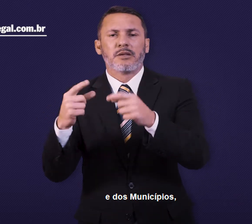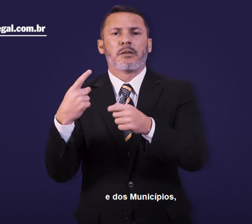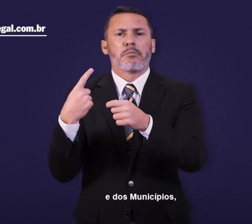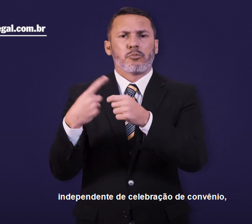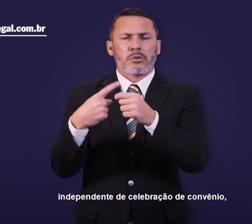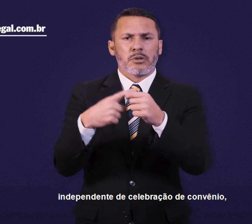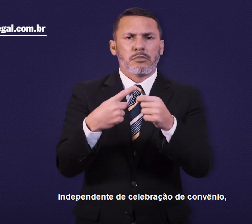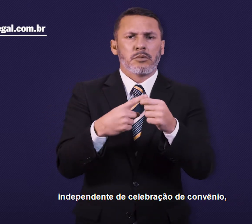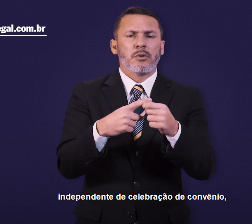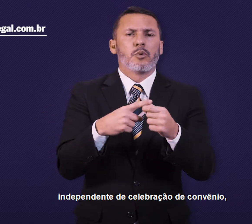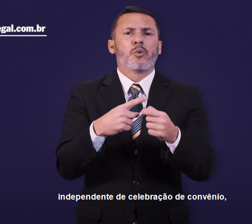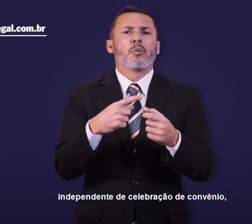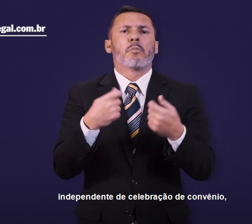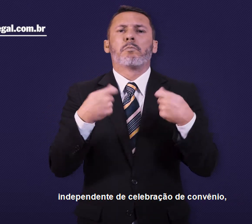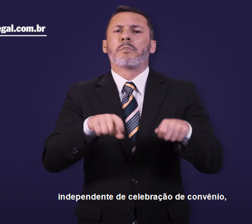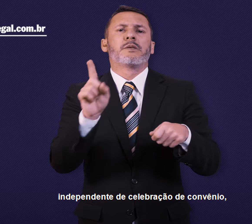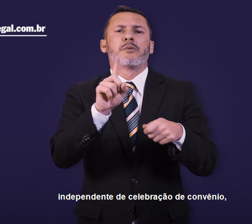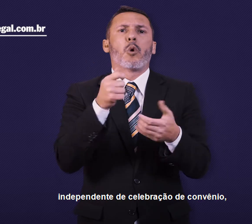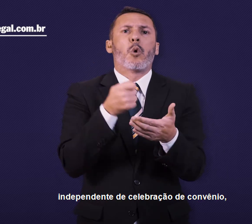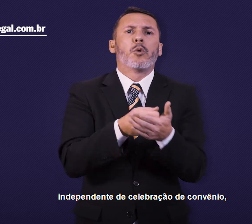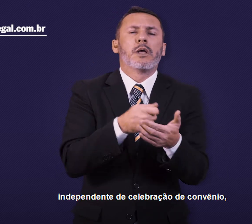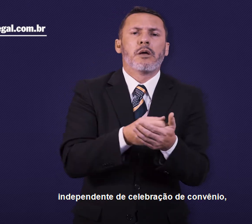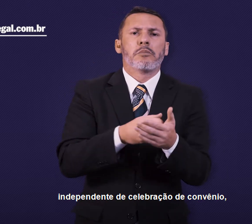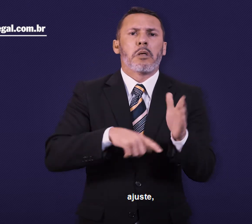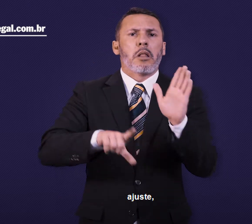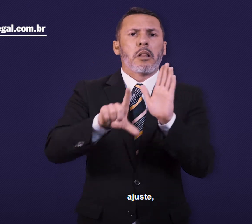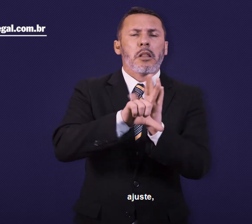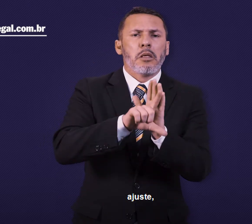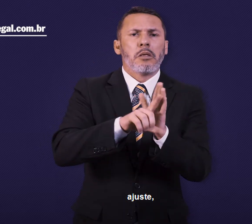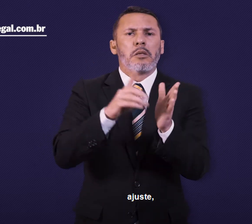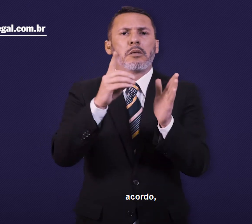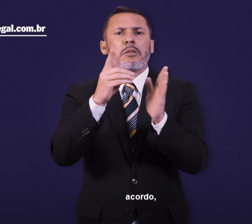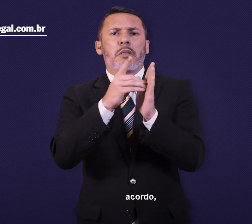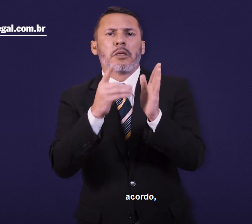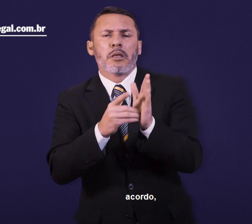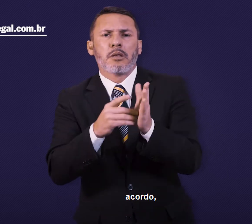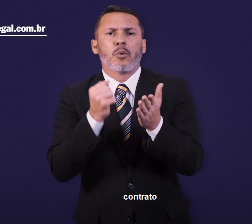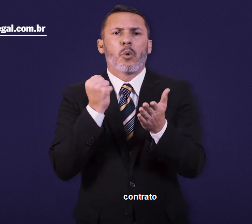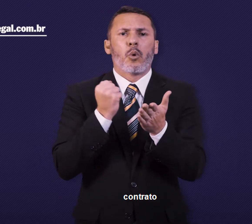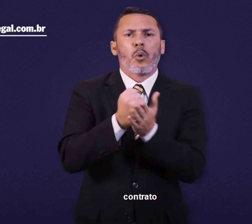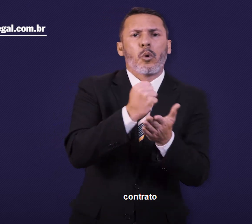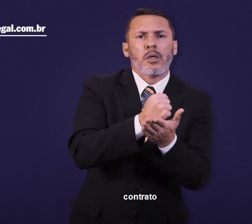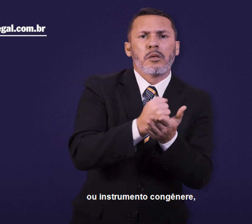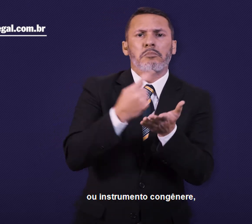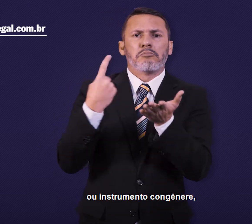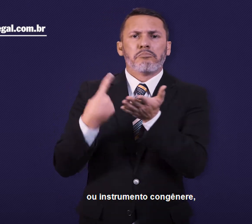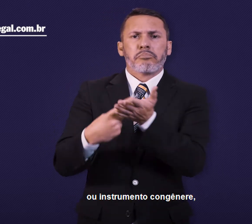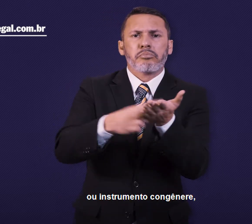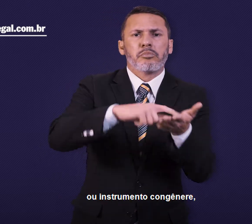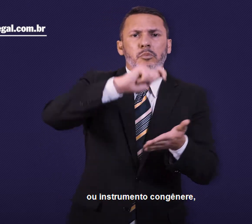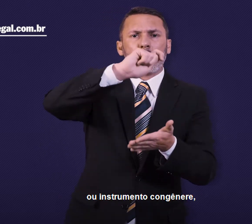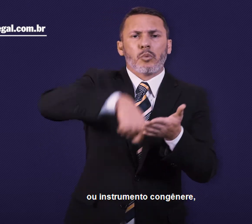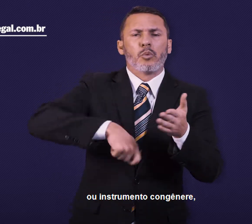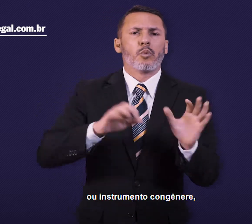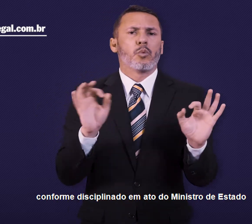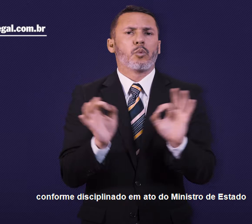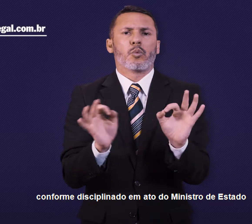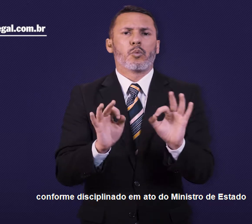municípios, independente de celebração de convênio, ajuste, acordo, contrato ou instrumento congênere,